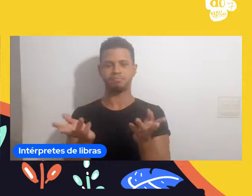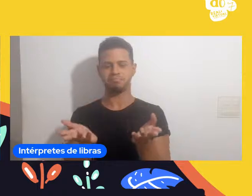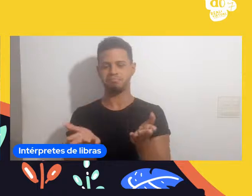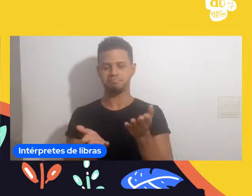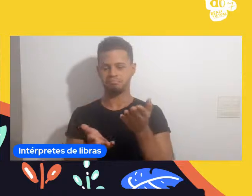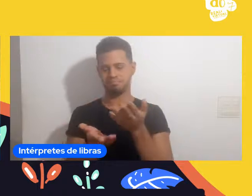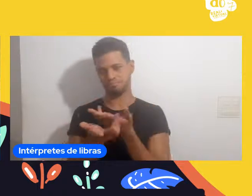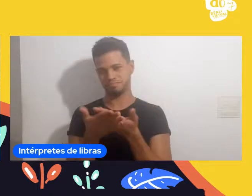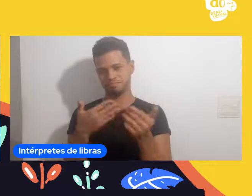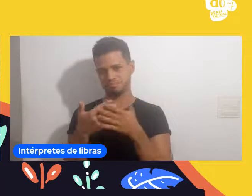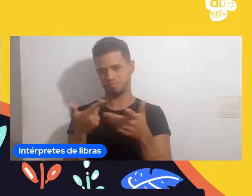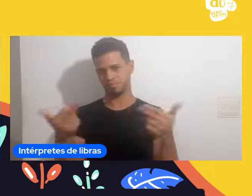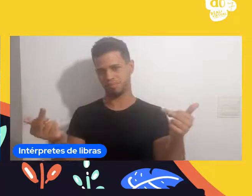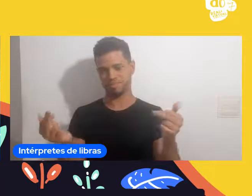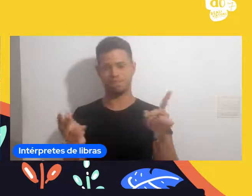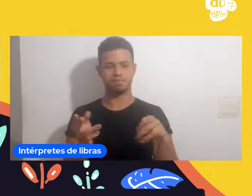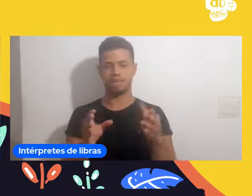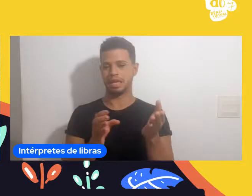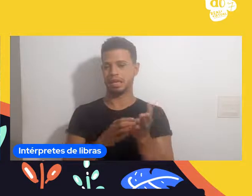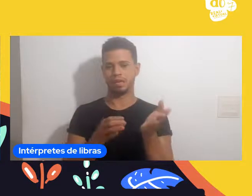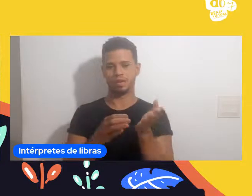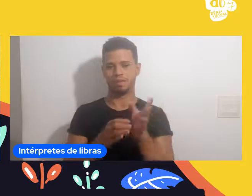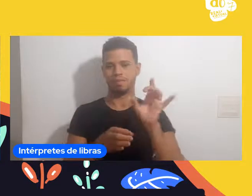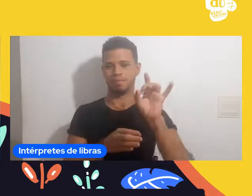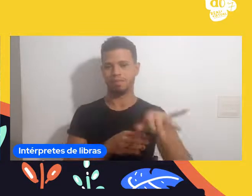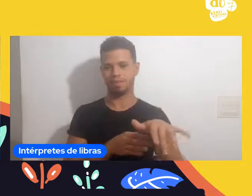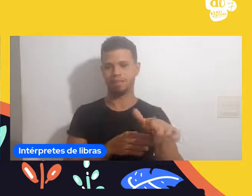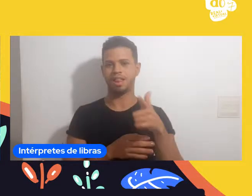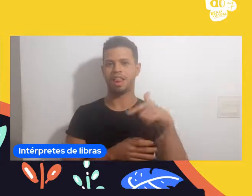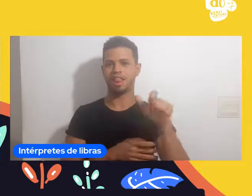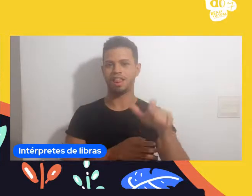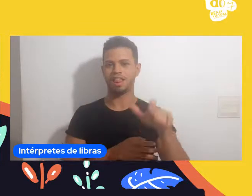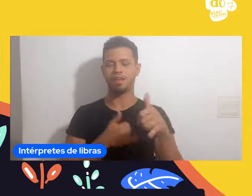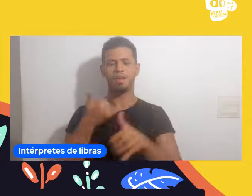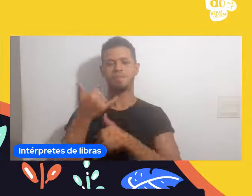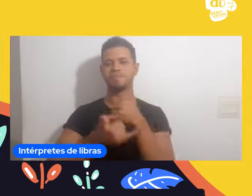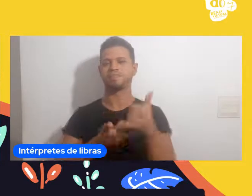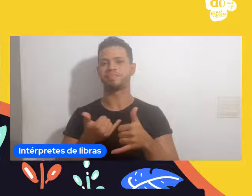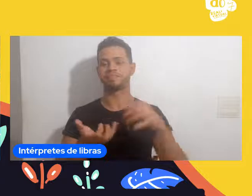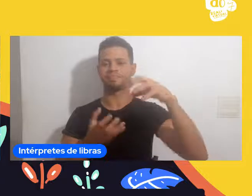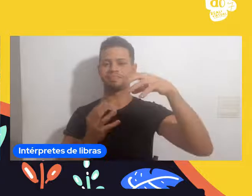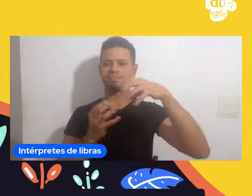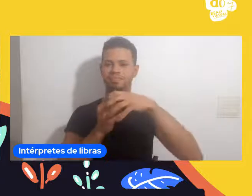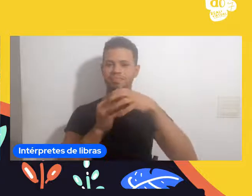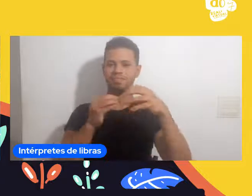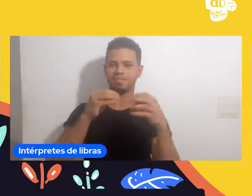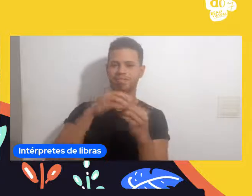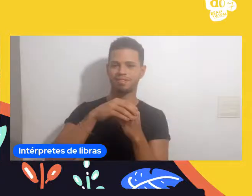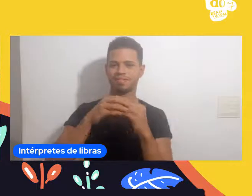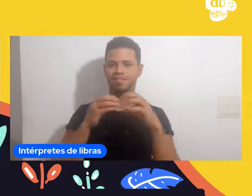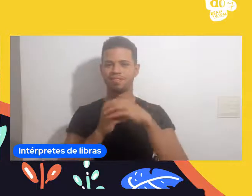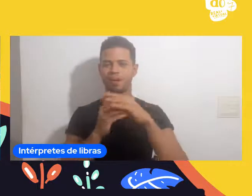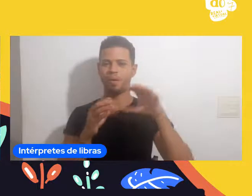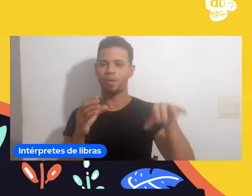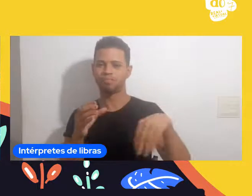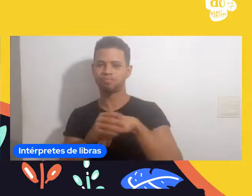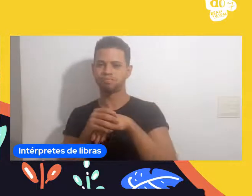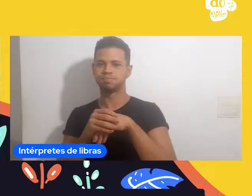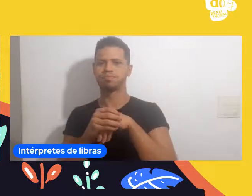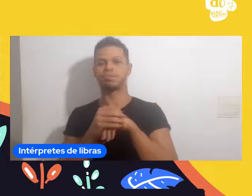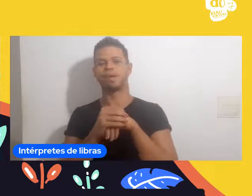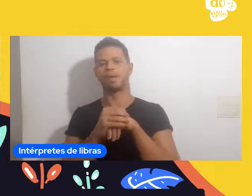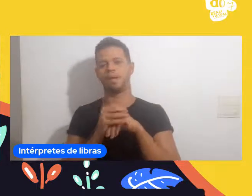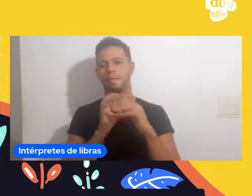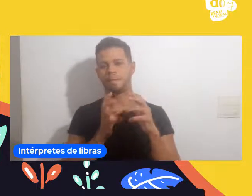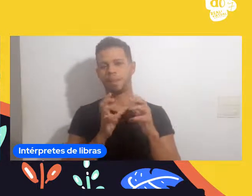os copos descartáveis de plástico poderiam virar brinquedos de encaixe ou de esconder bolinha,